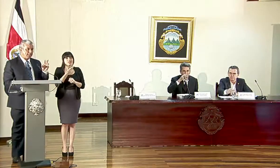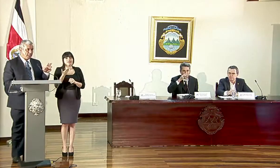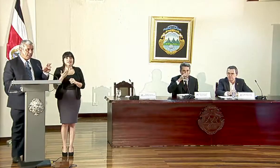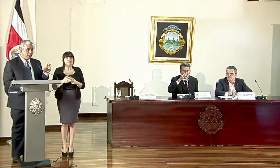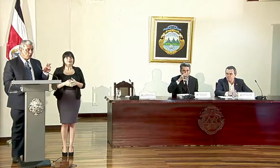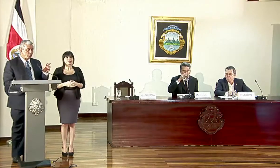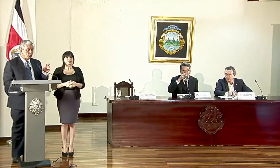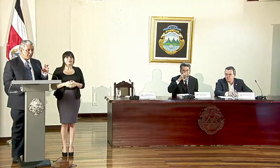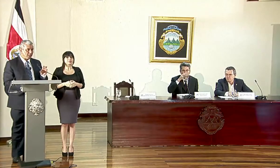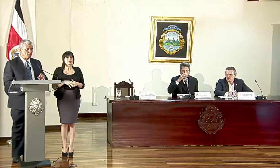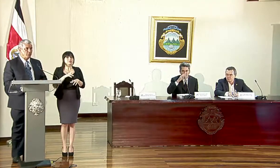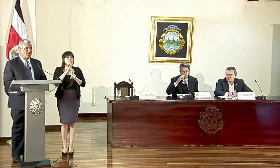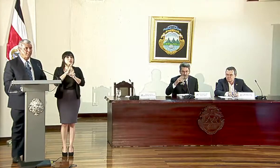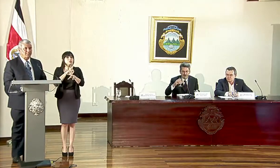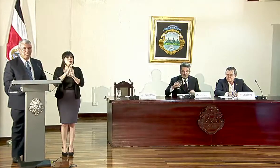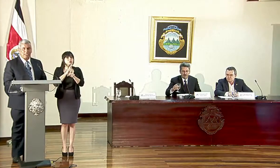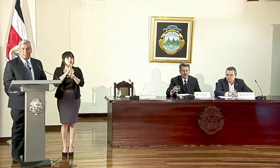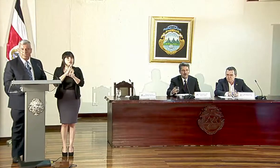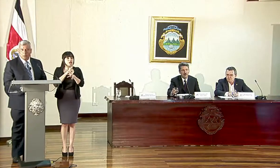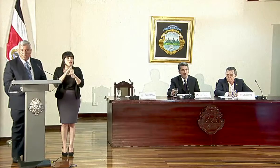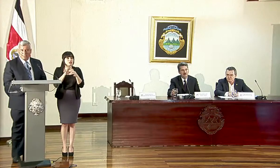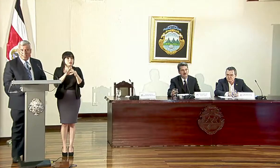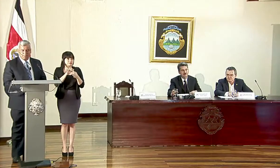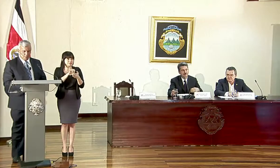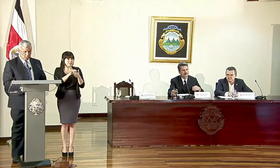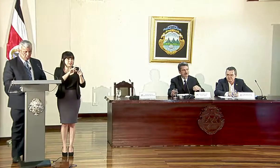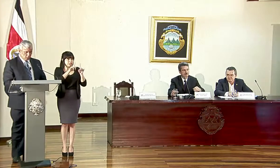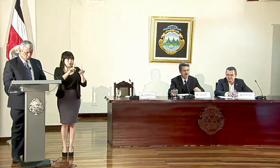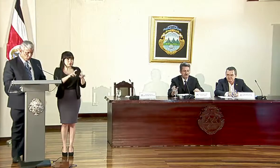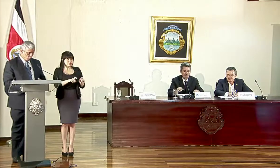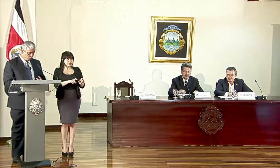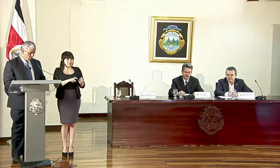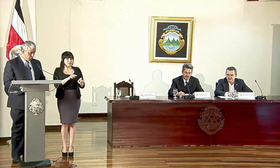rescatar que los resultados de esta encuesta